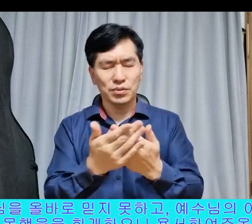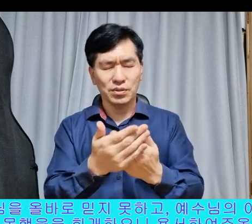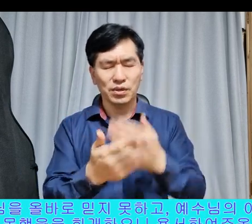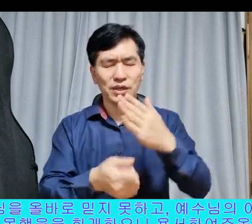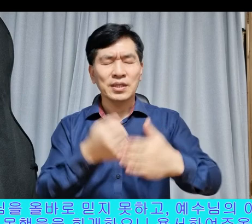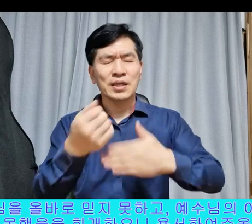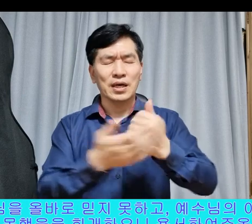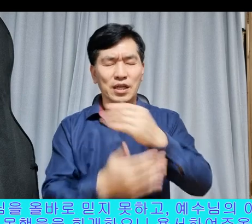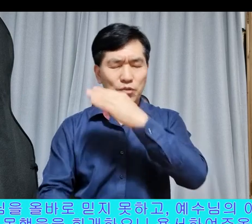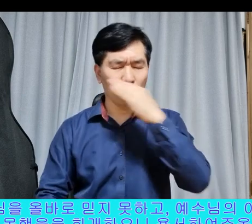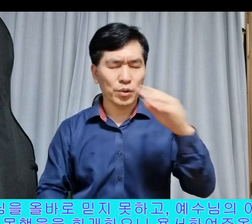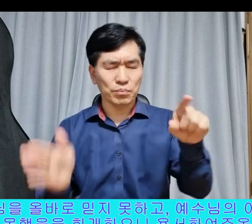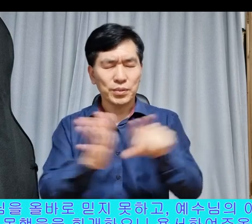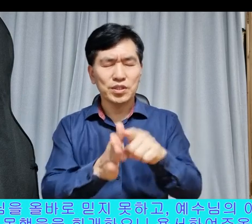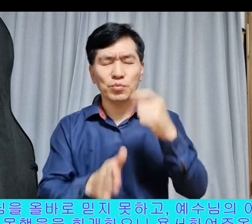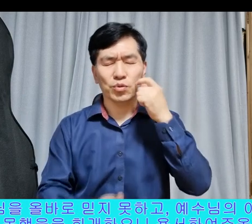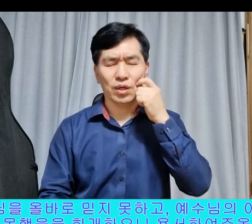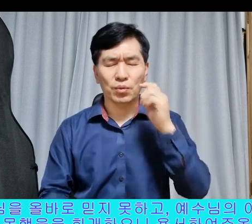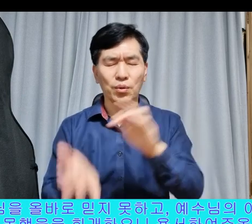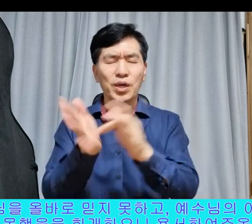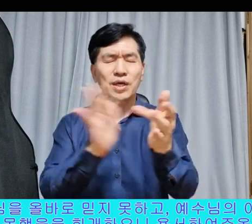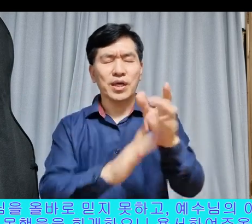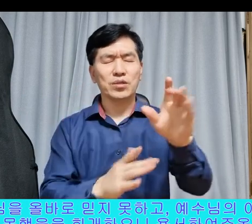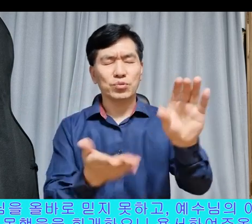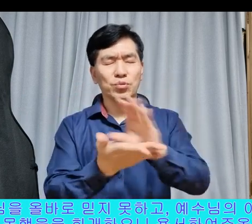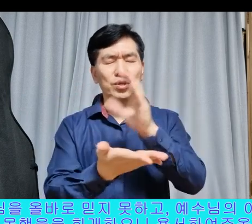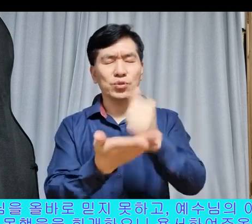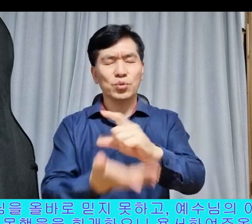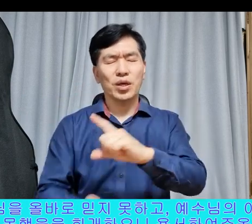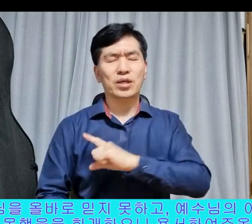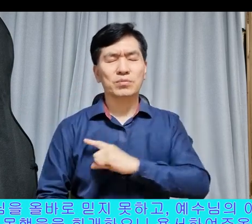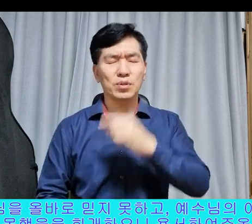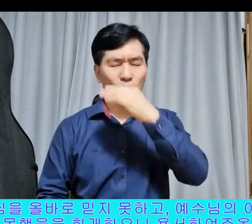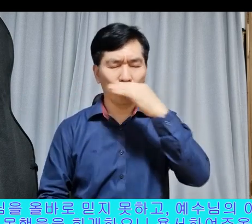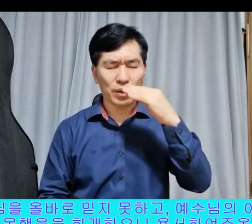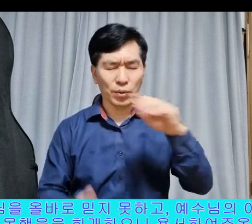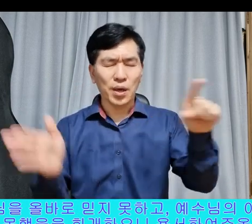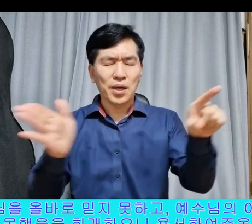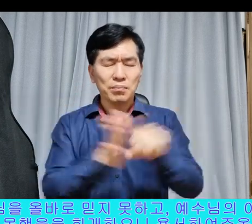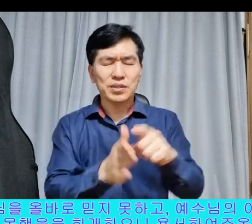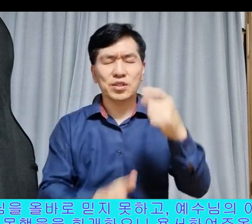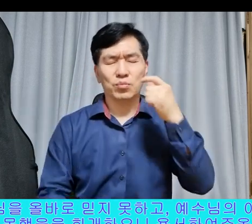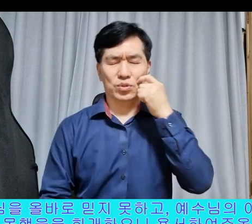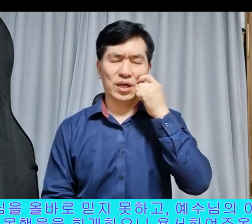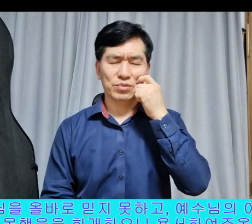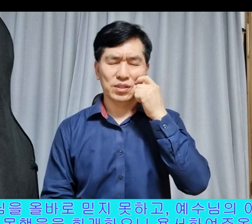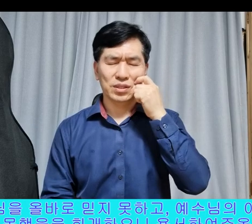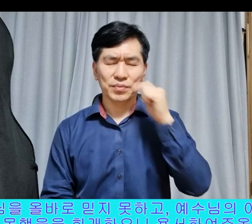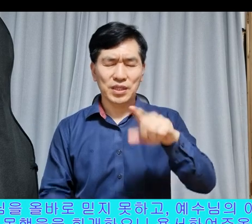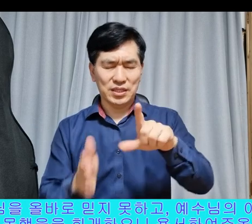주시옵소서. 하나님을 올바로 믿지 못하고 예수 그리스도의 이름을 올바로 믿지 못함을 이